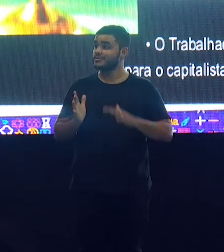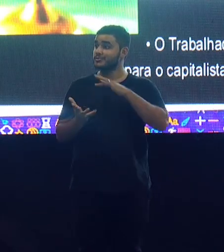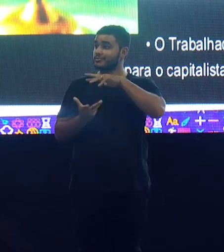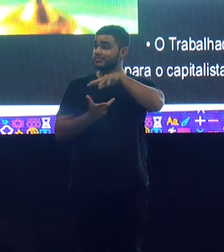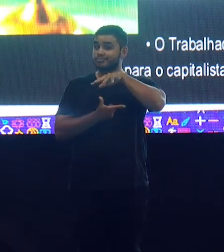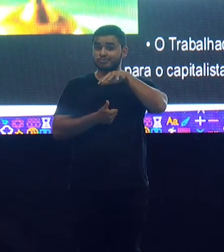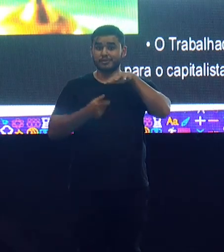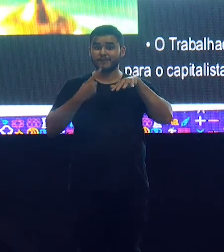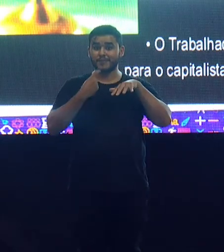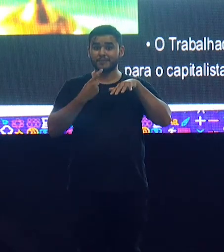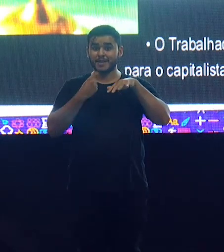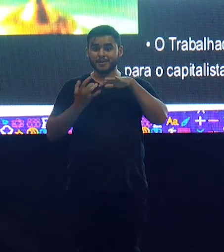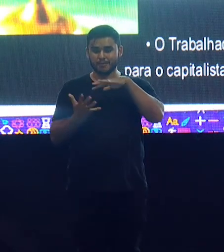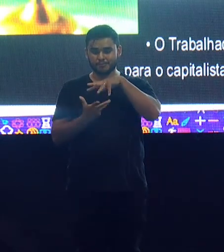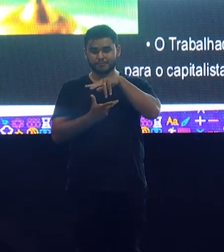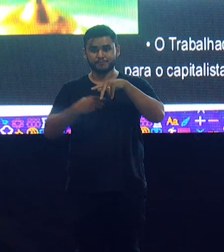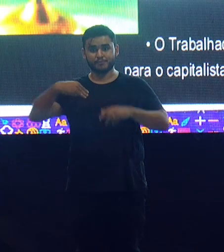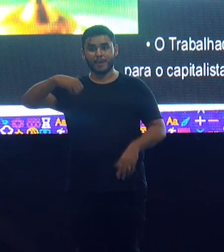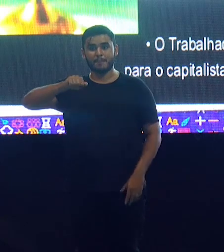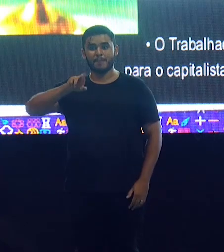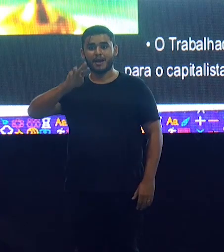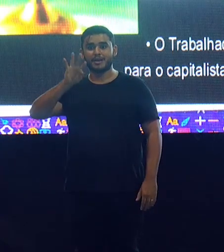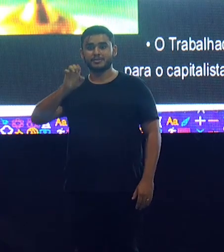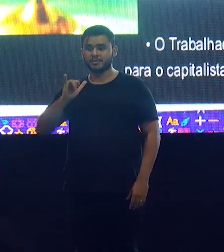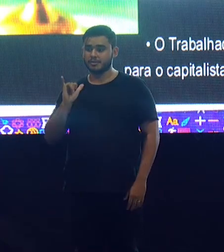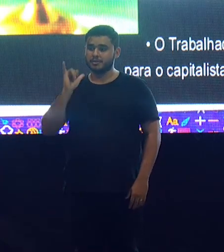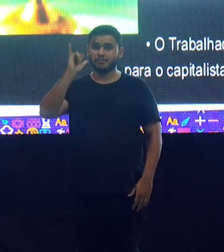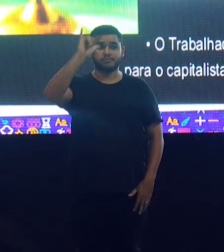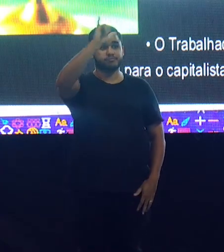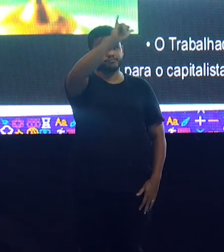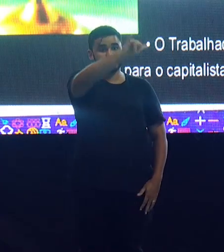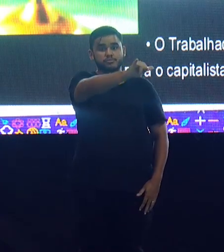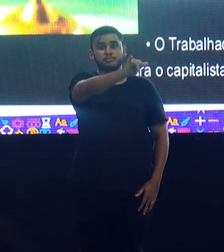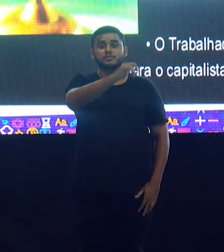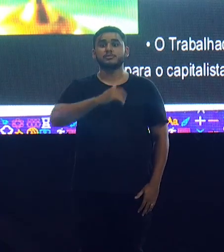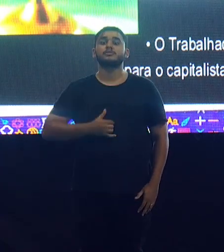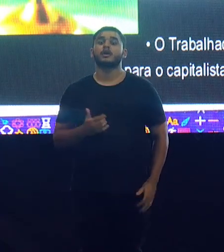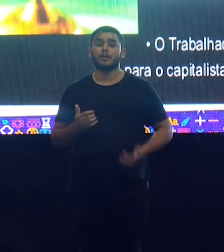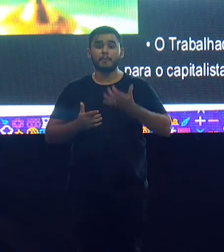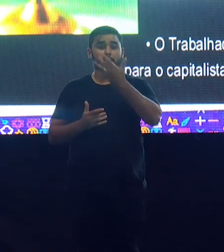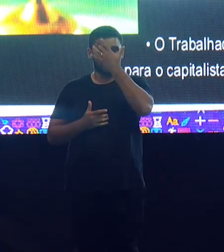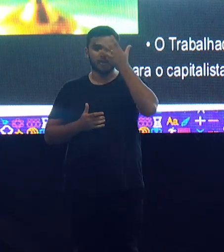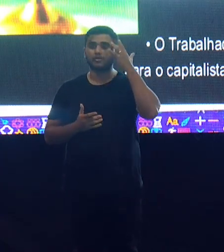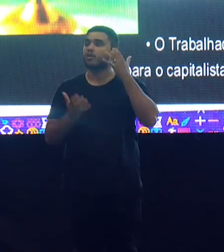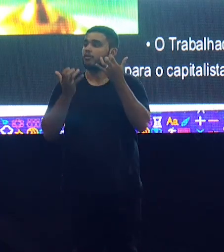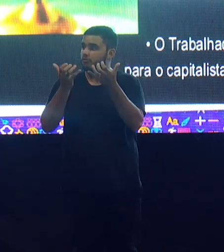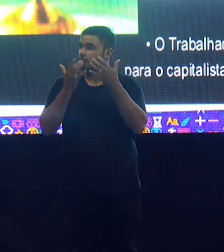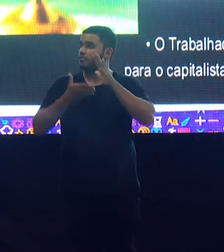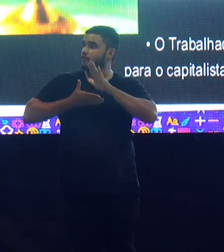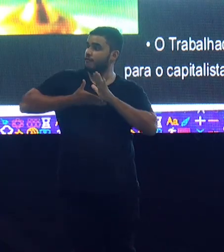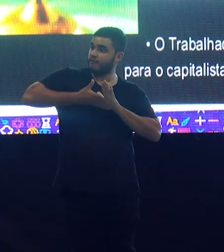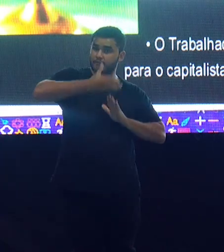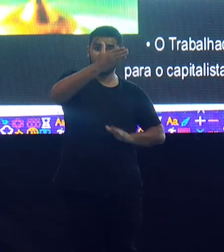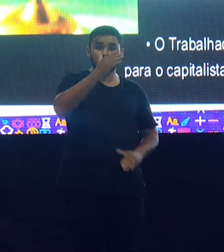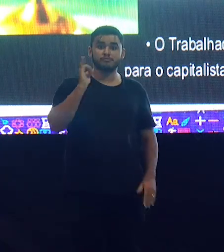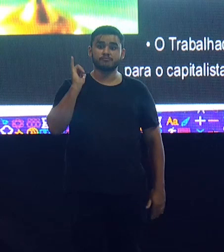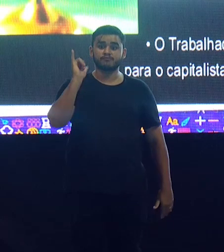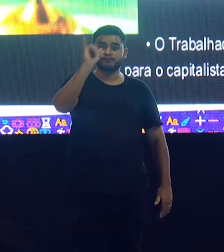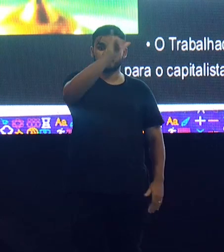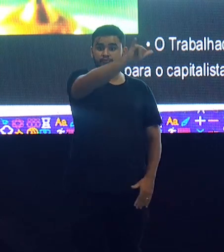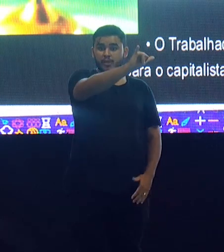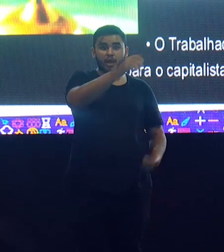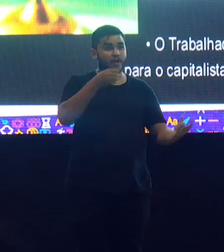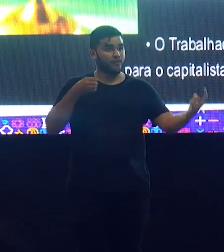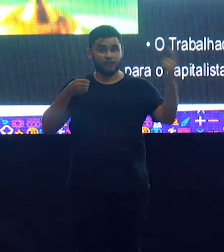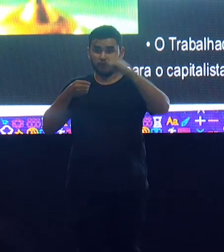A empresa deixa claro que a viagem é só de ida, não tem volta, e as pessoas estão cadastrando. A empresa quer